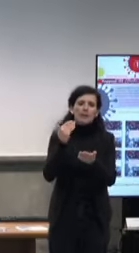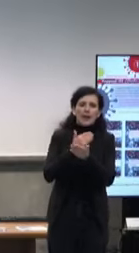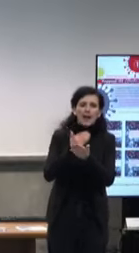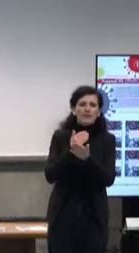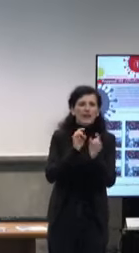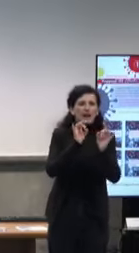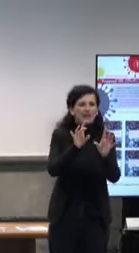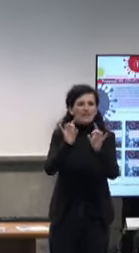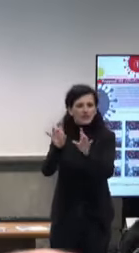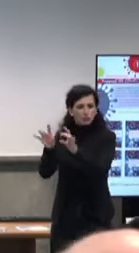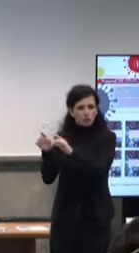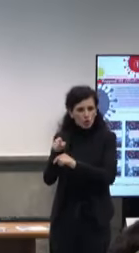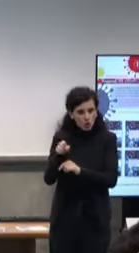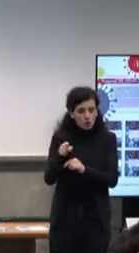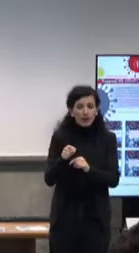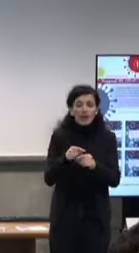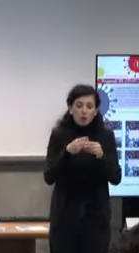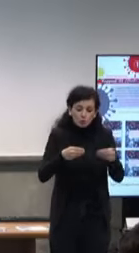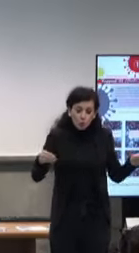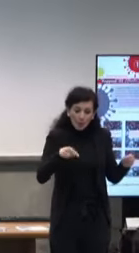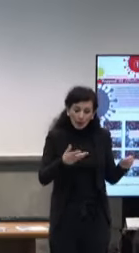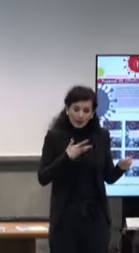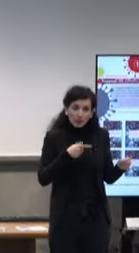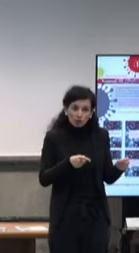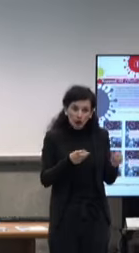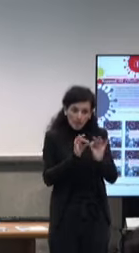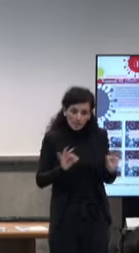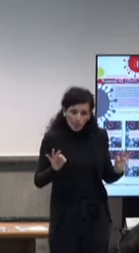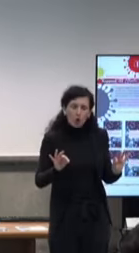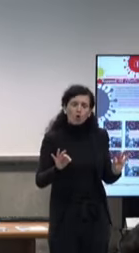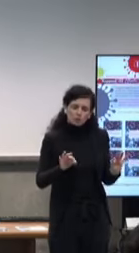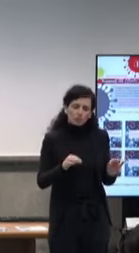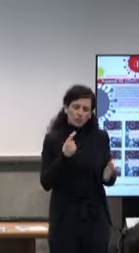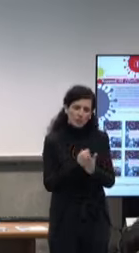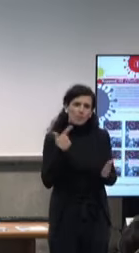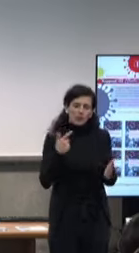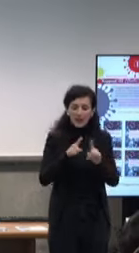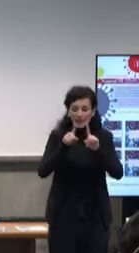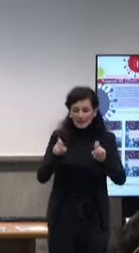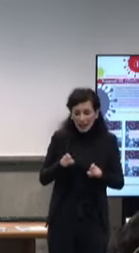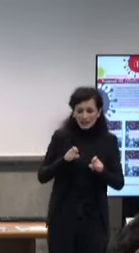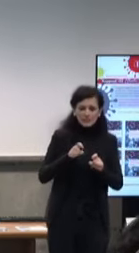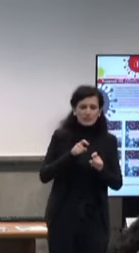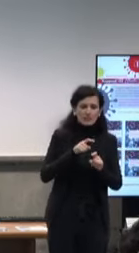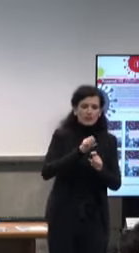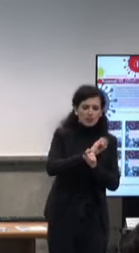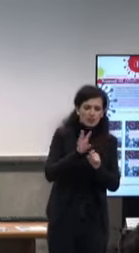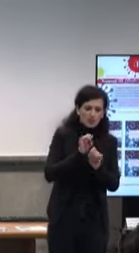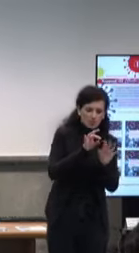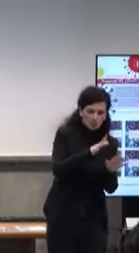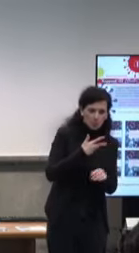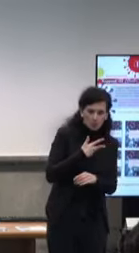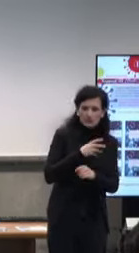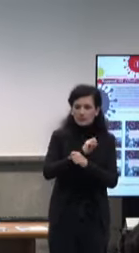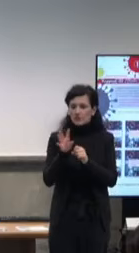tutti gli strumenti che ci aiutano a fare questo certamente sono importanti il test positivi negativi si quando ce l'abbiamo o